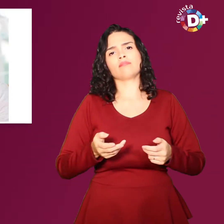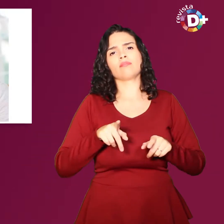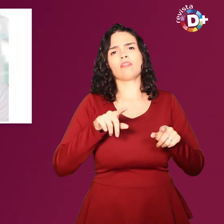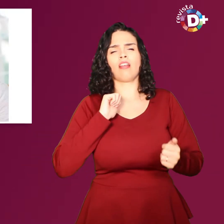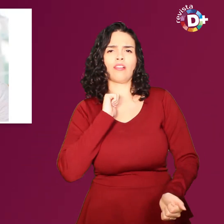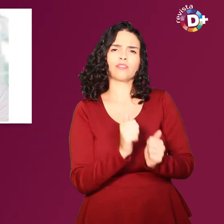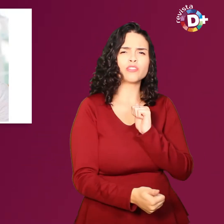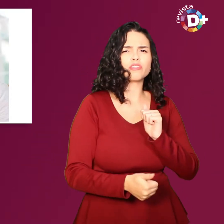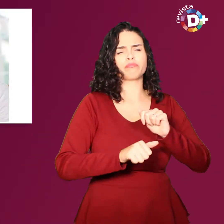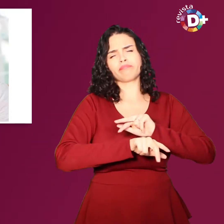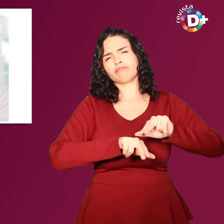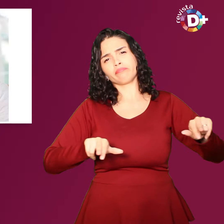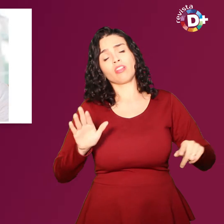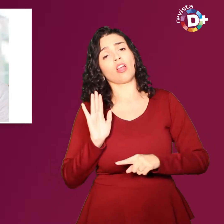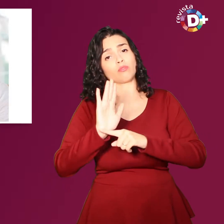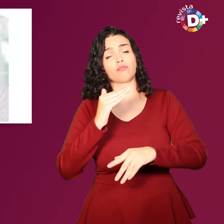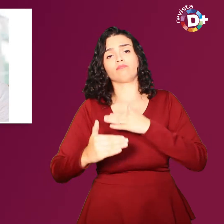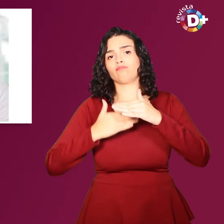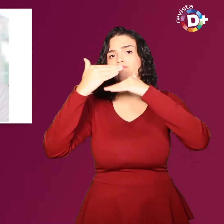bocha, vôlei e atletismo, ajuda na evolução.